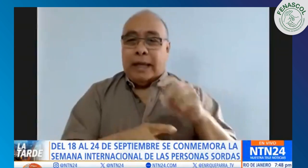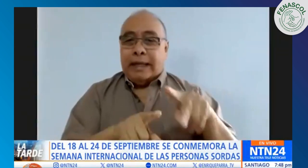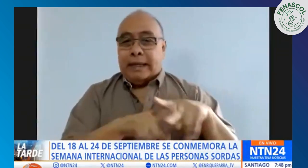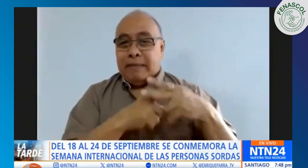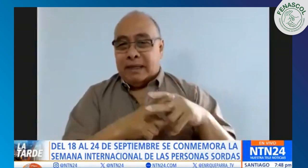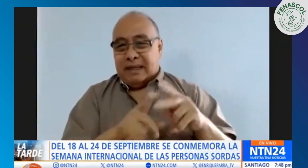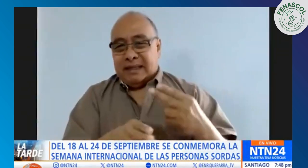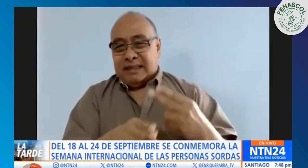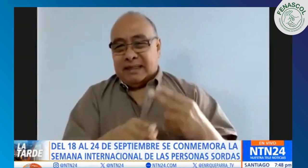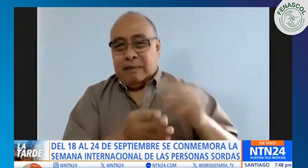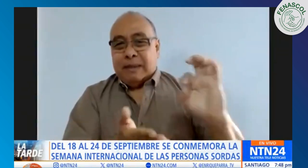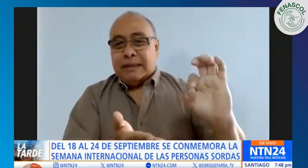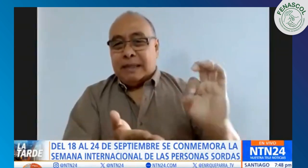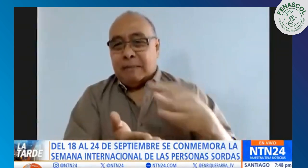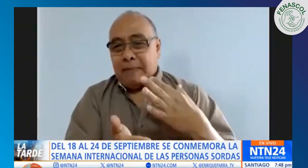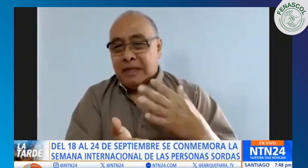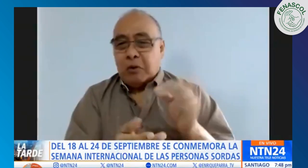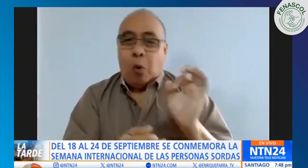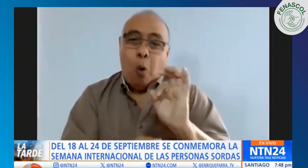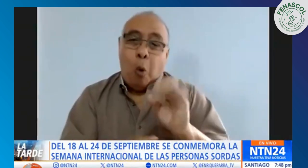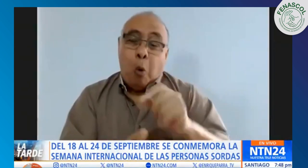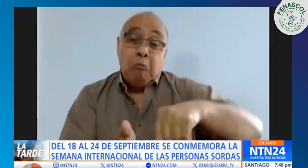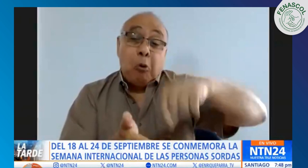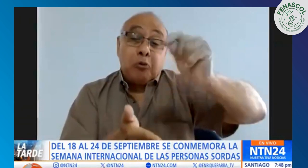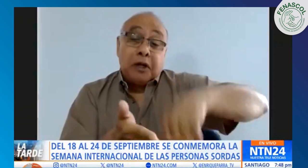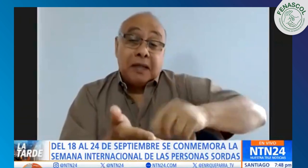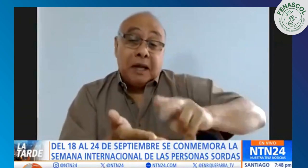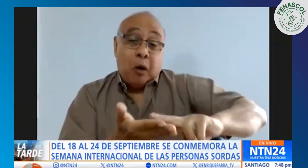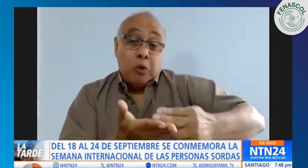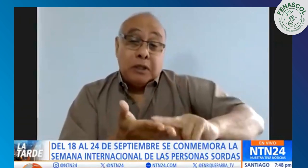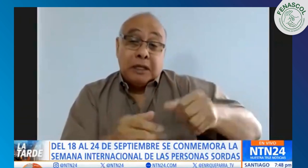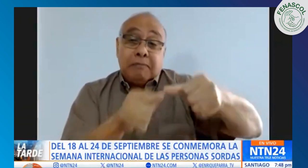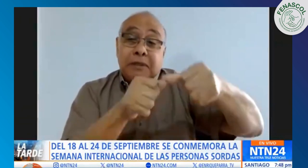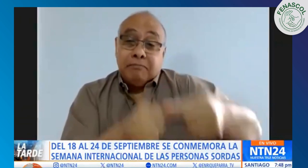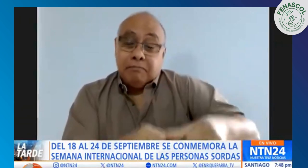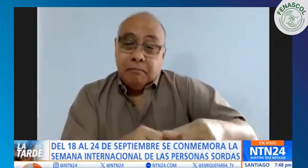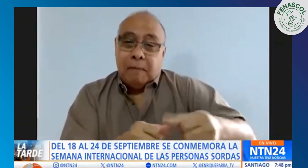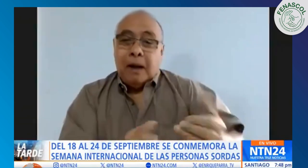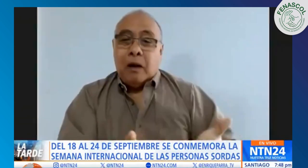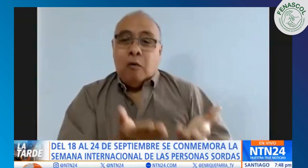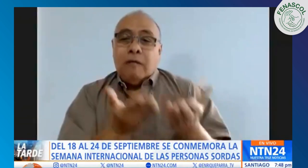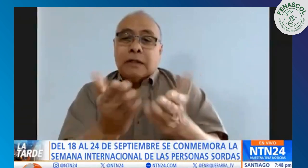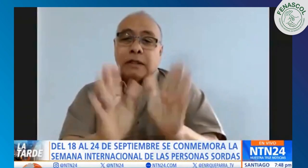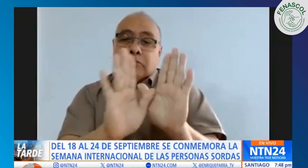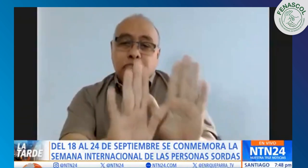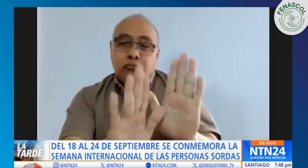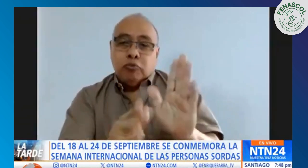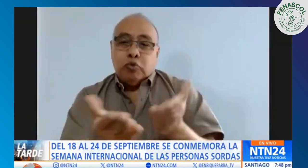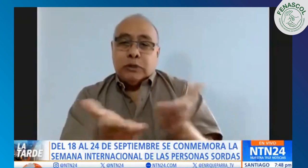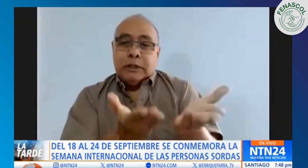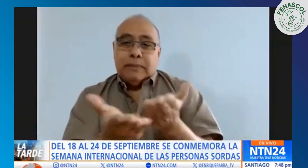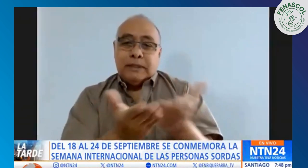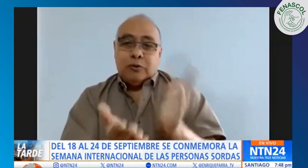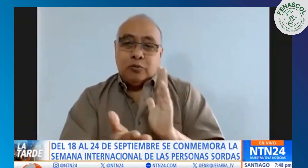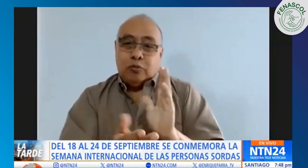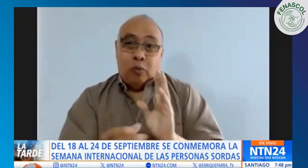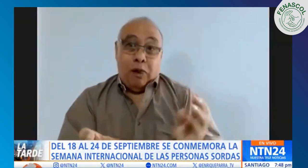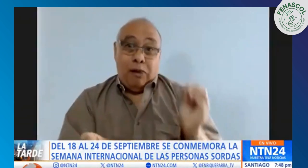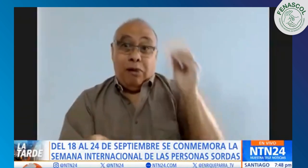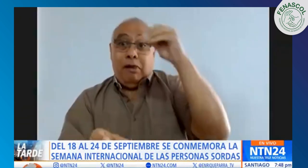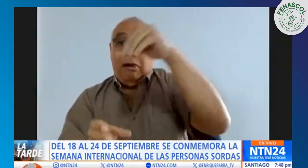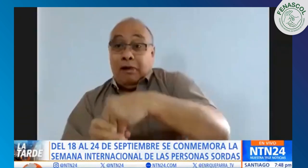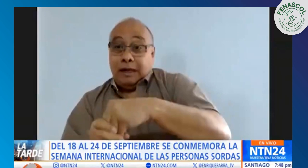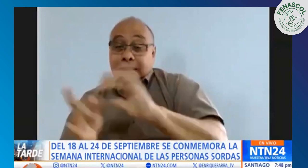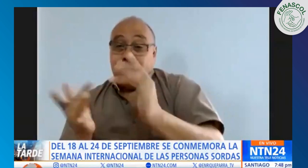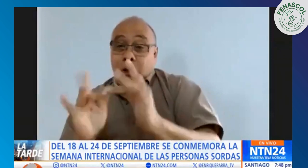Pero no es así. De acuerdo con la ley estatutaria, las mismas entidades deben priorizar sus recursos y